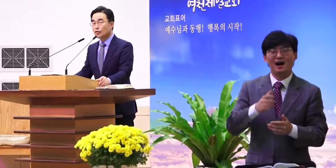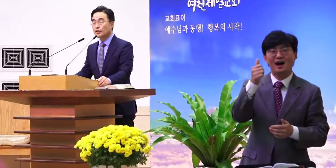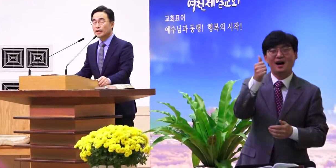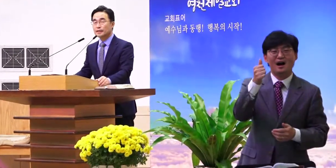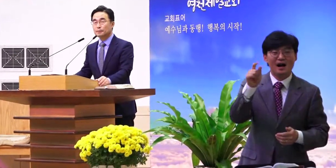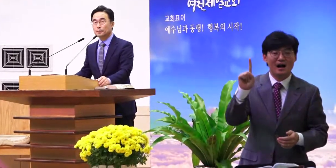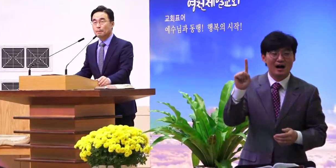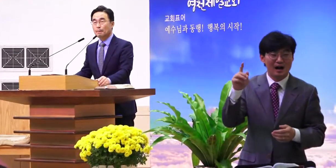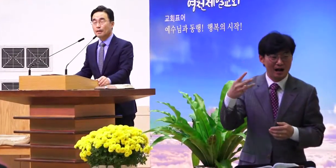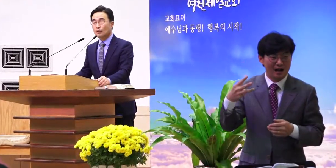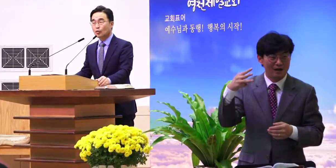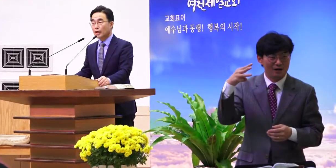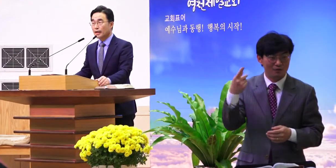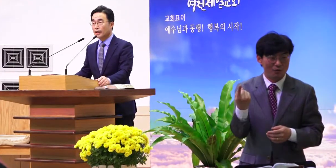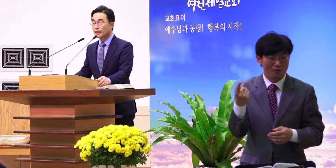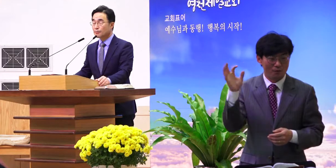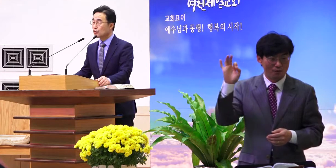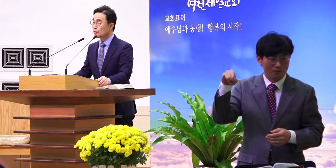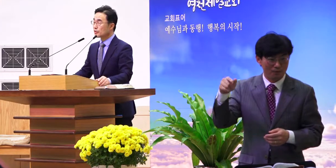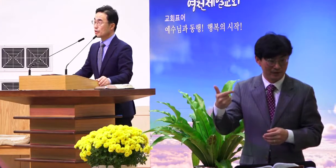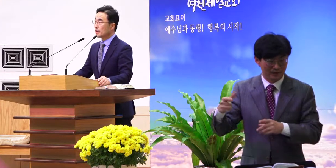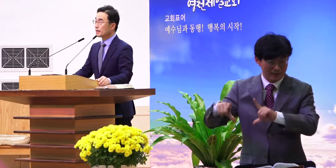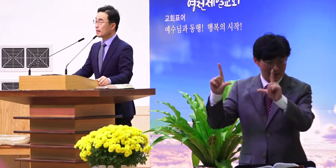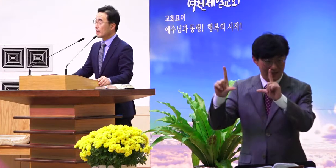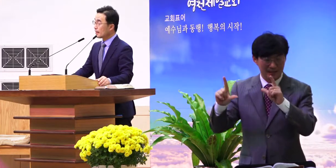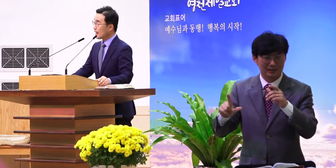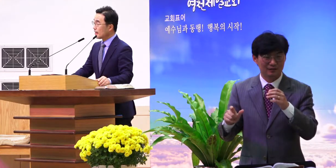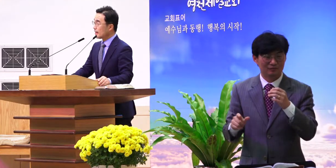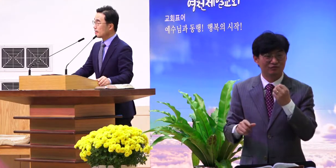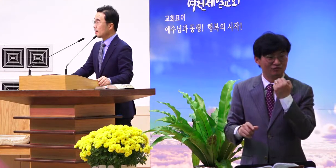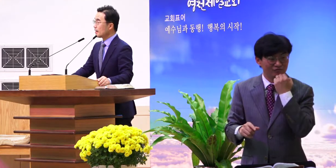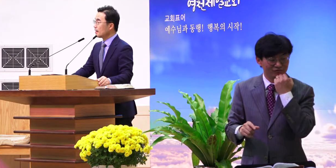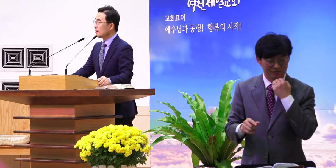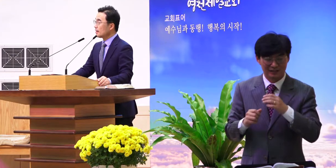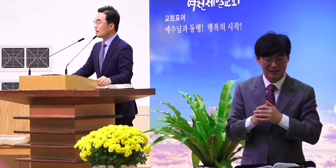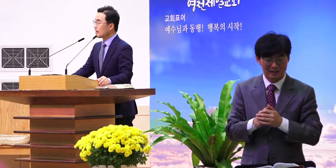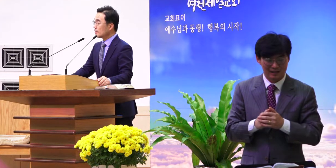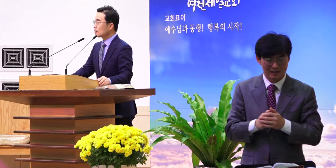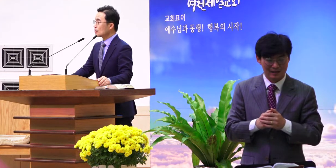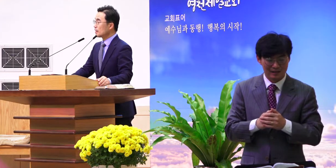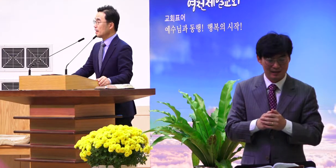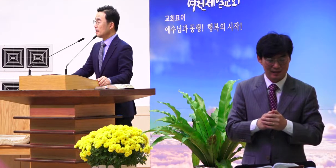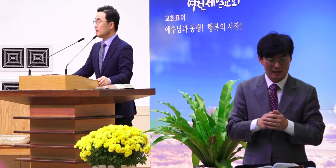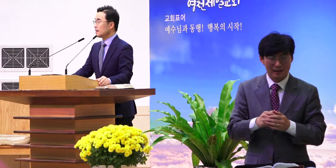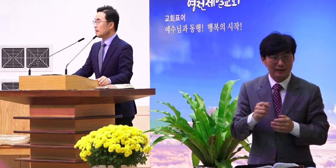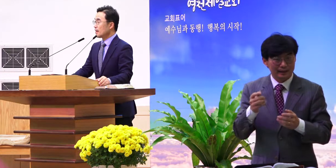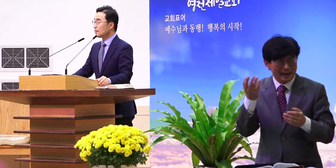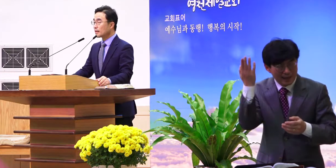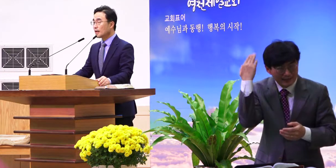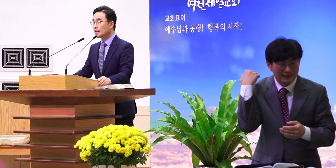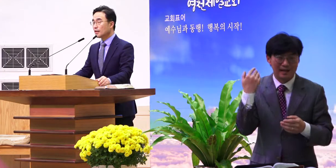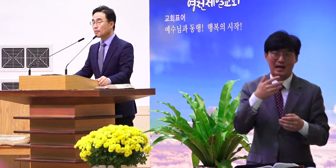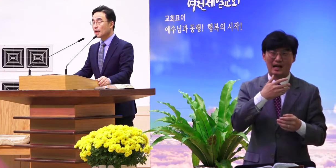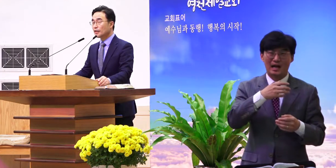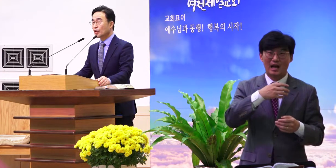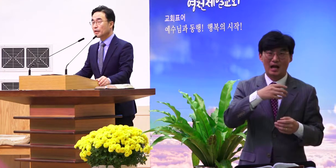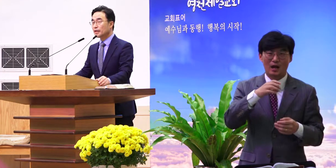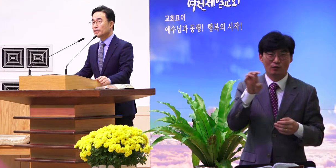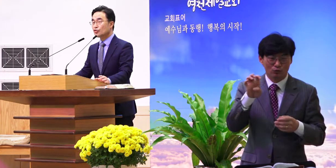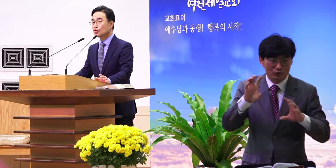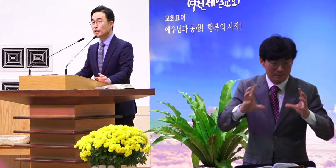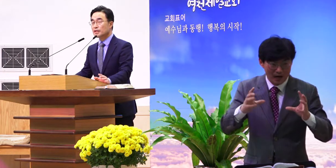이 할로윈데이는 고대의 풍습에서 유래하는데 아일랜드의 켈트족들이 해마다